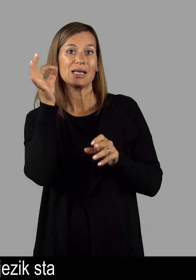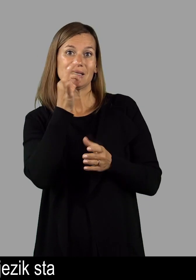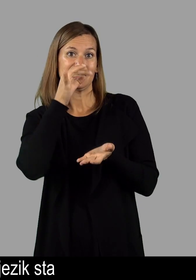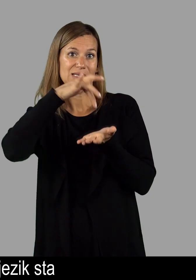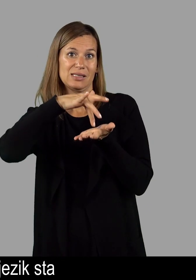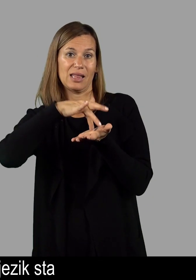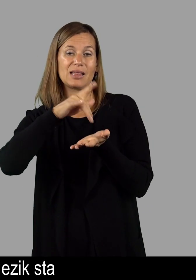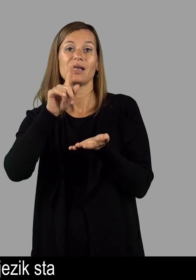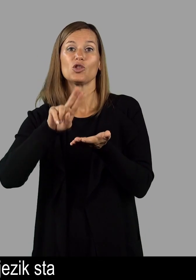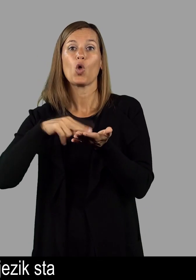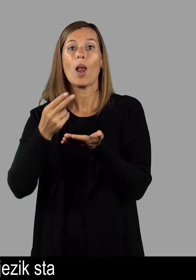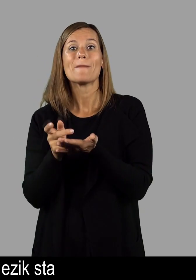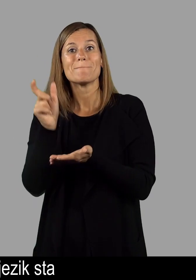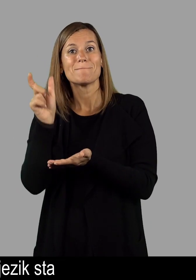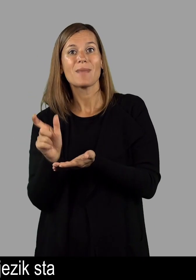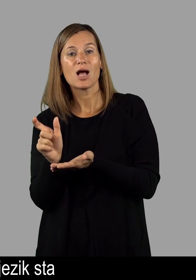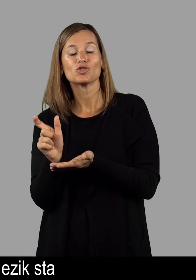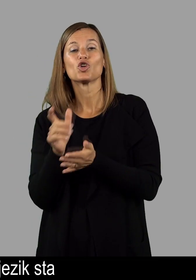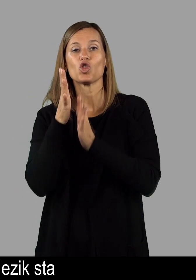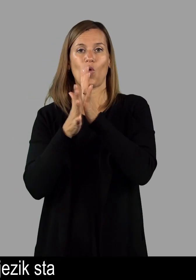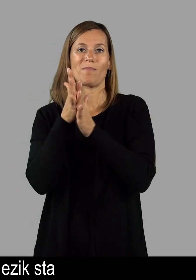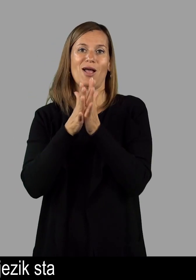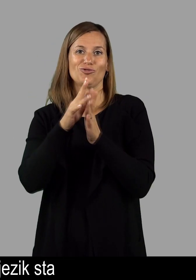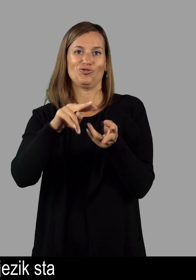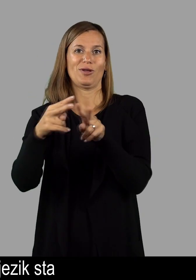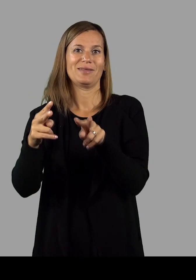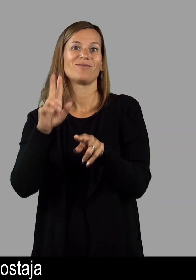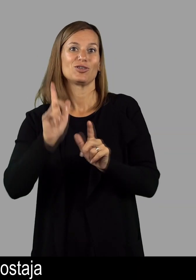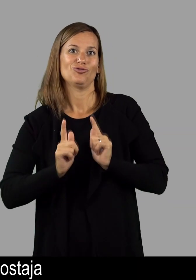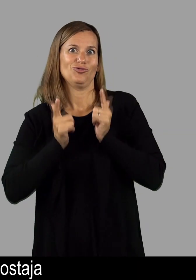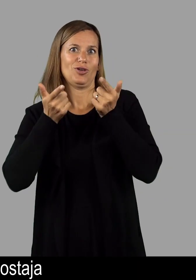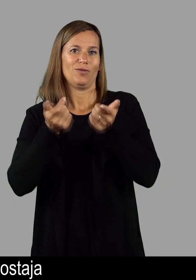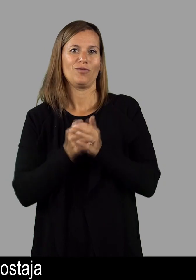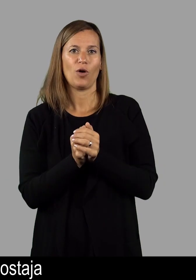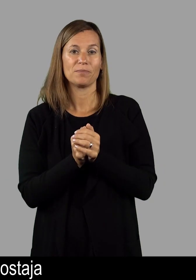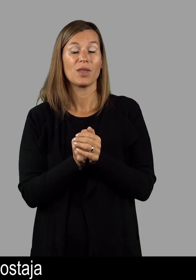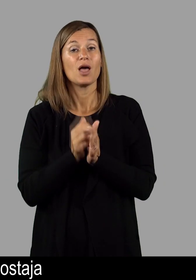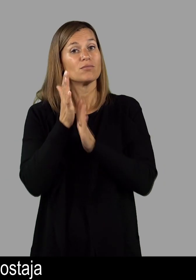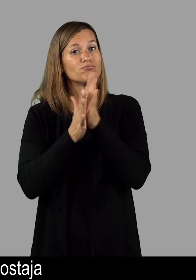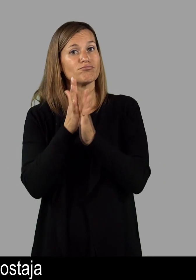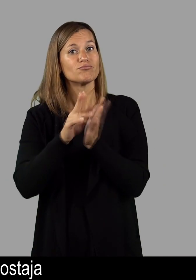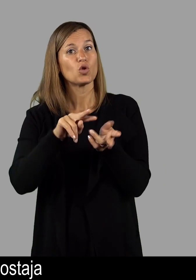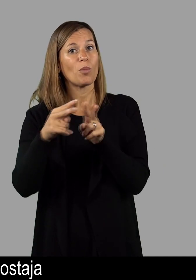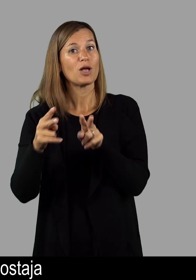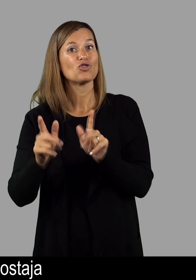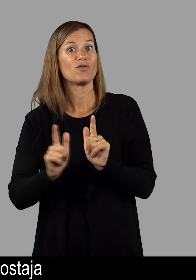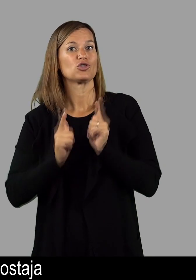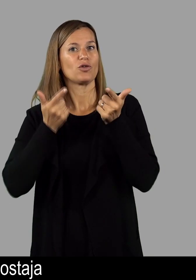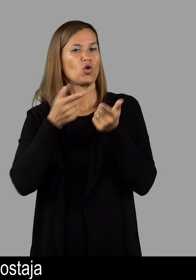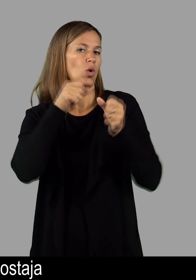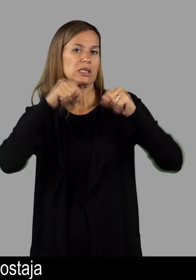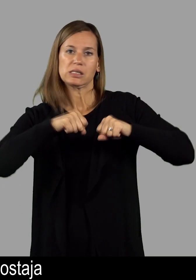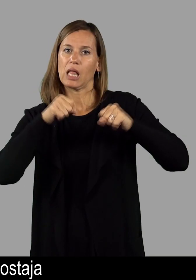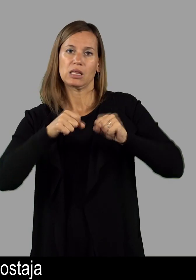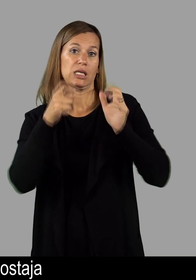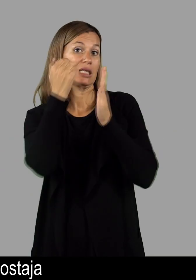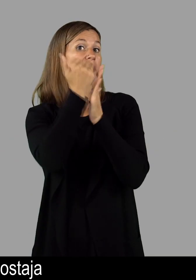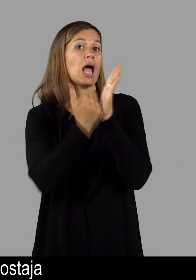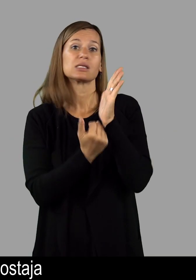klicni center in tolmačenje v živo. Predvsem tolmačenje v živo postaja standard in zakonska